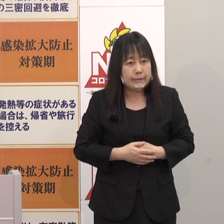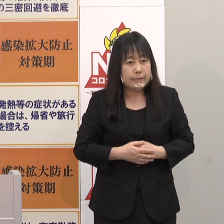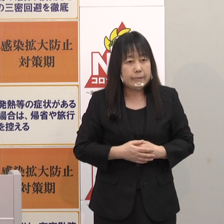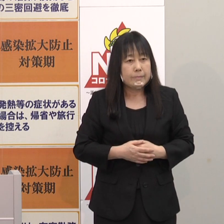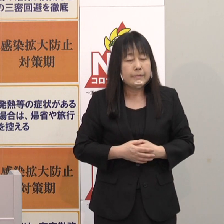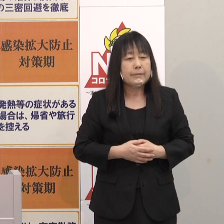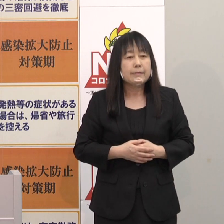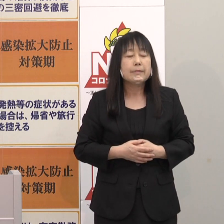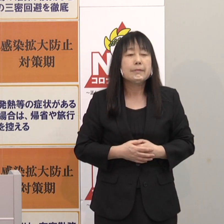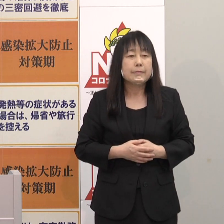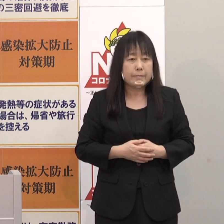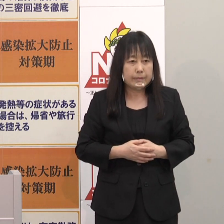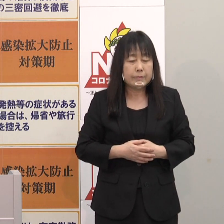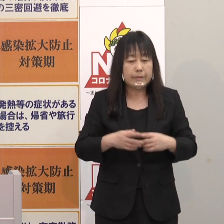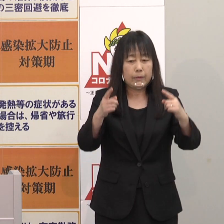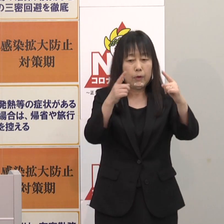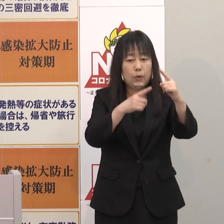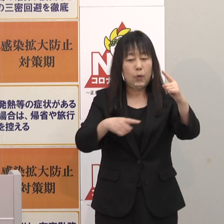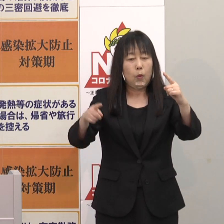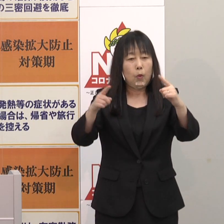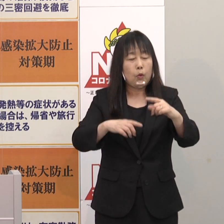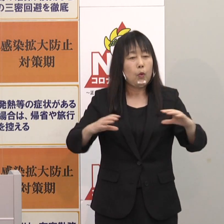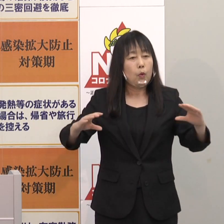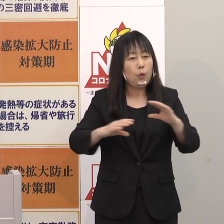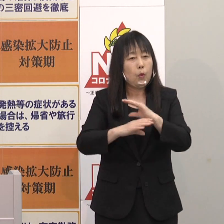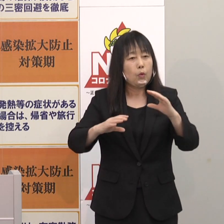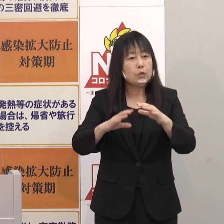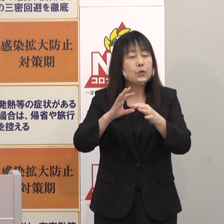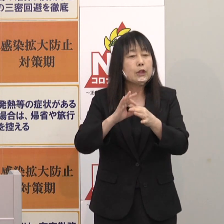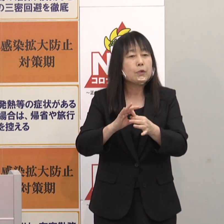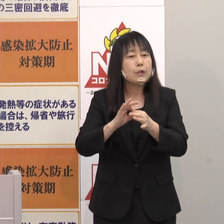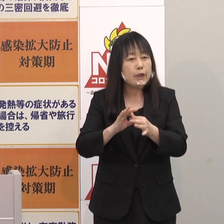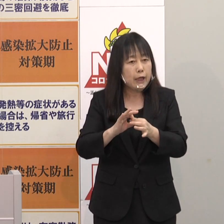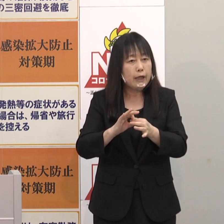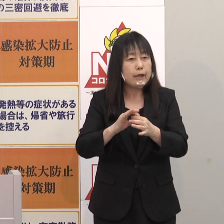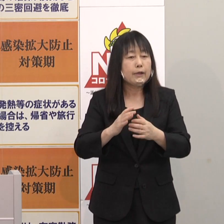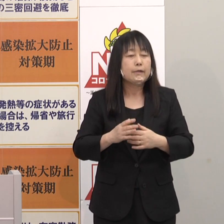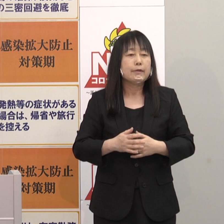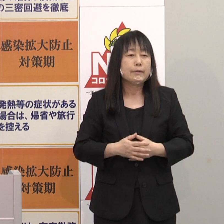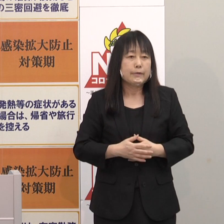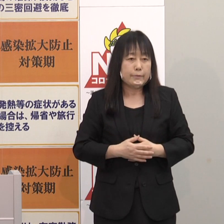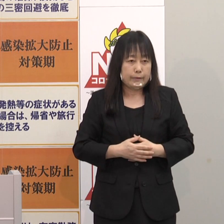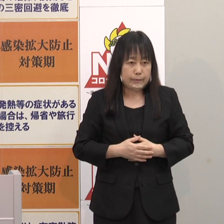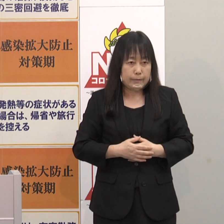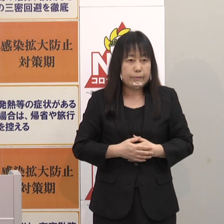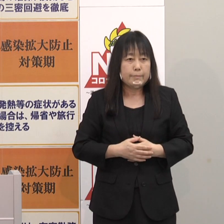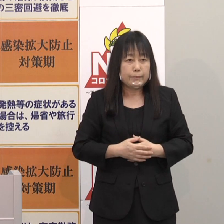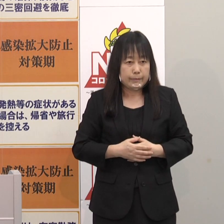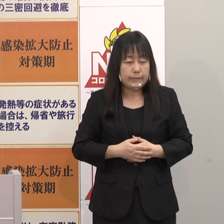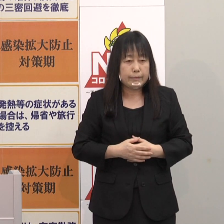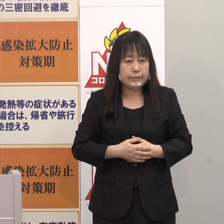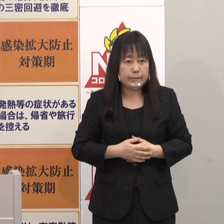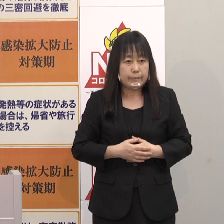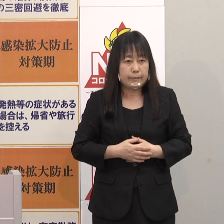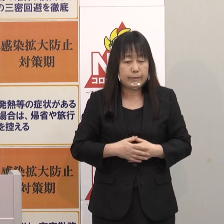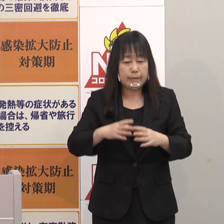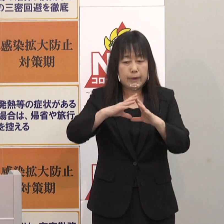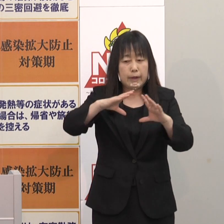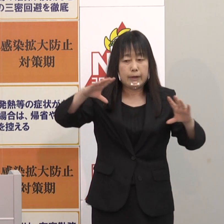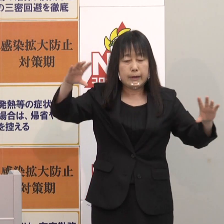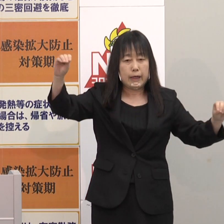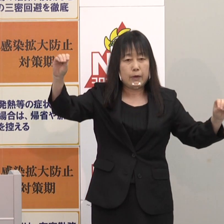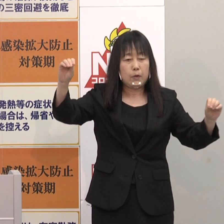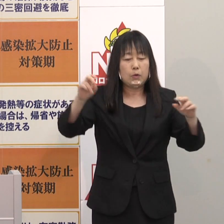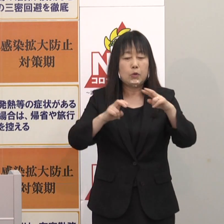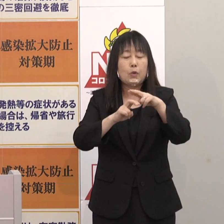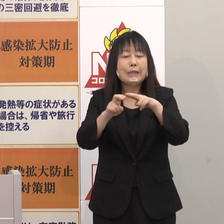公共交通のことについて伺いたいんですが、県の方でもですね、県別の鉄道の在り方懇談会というのがで議